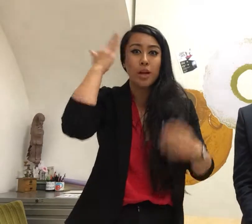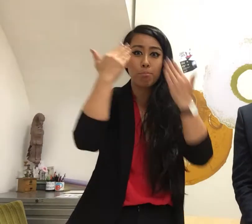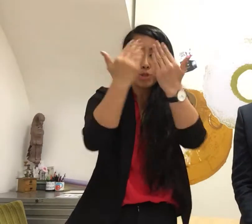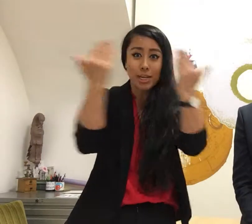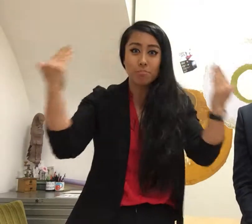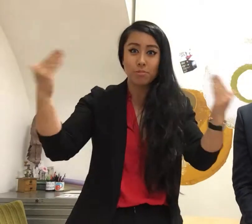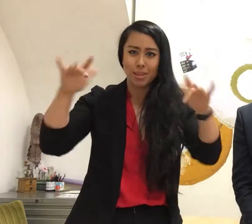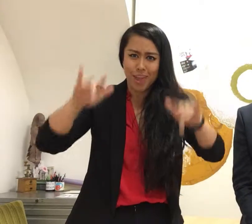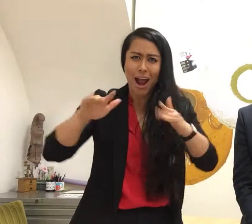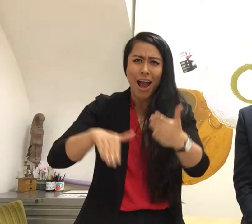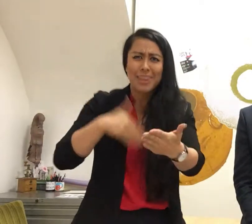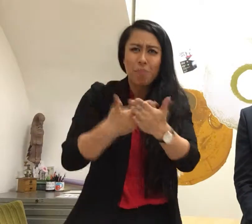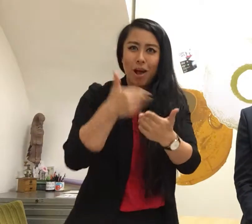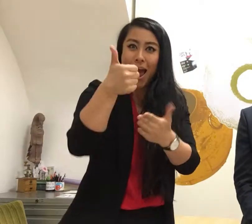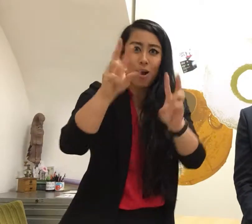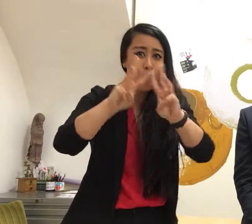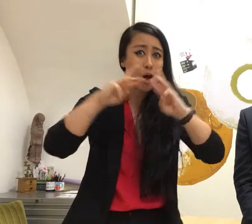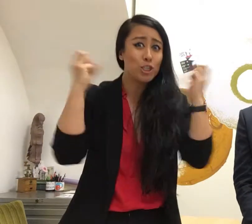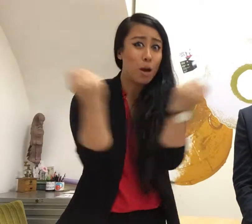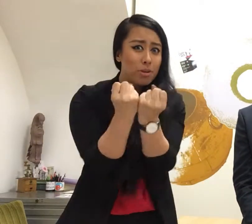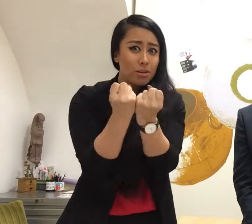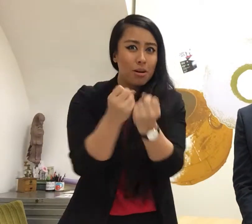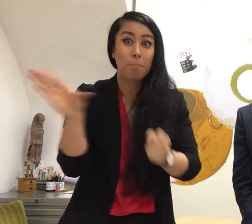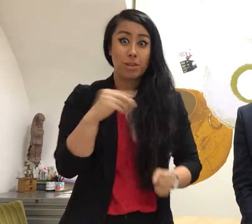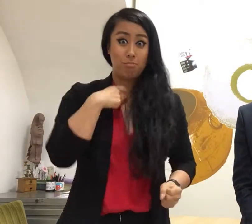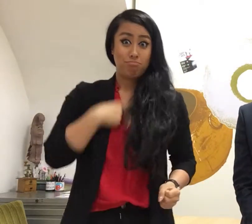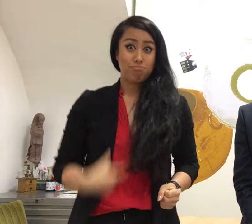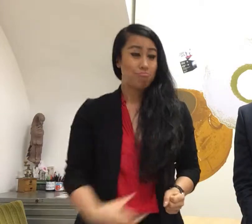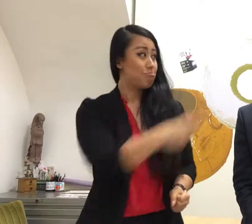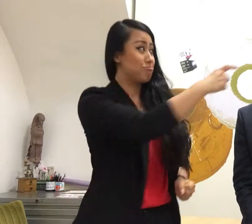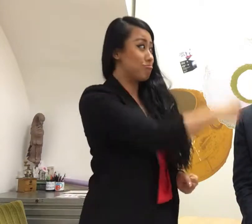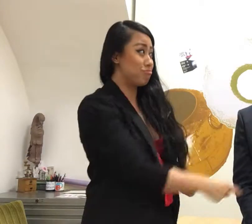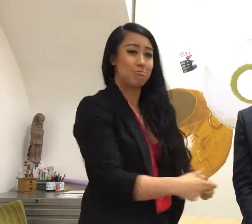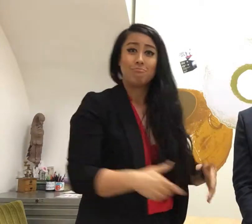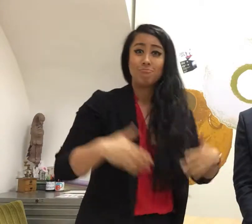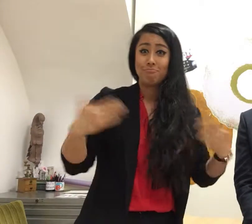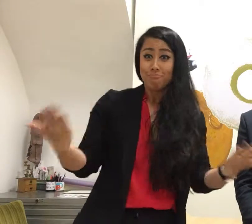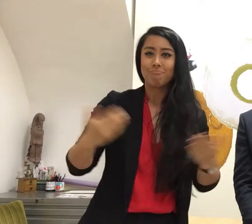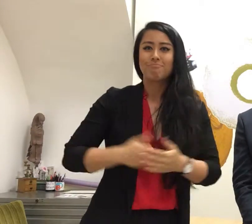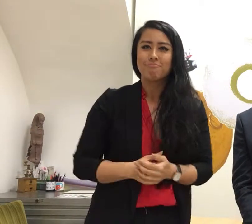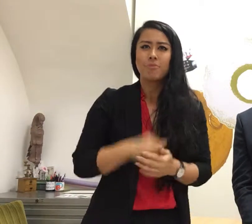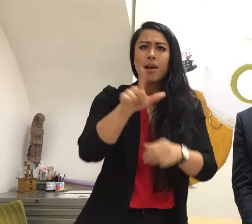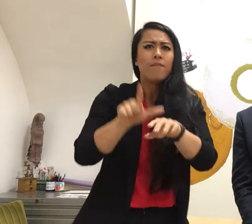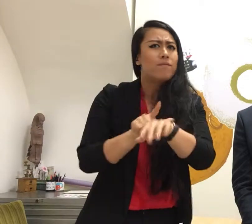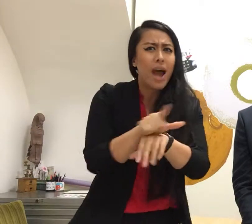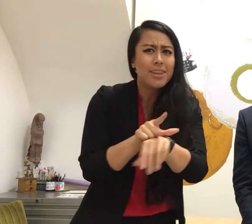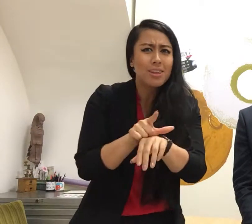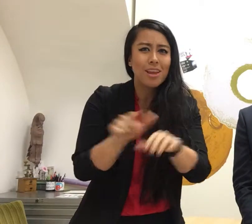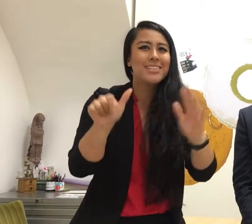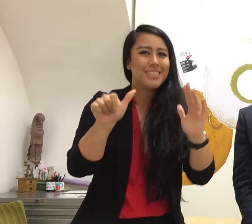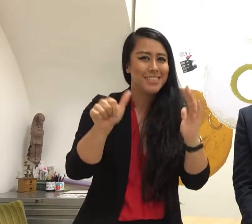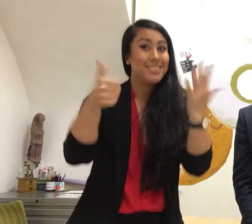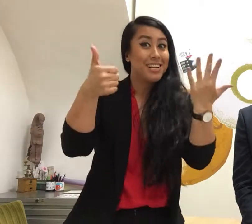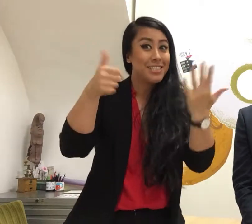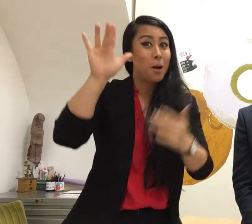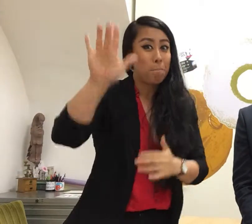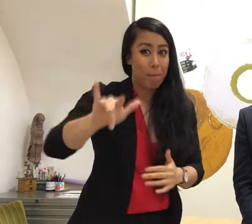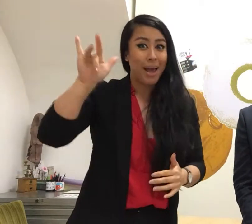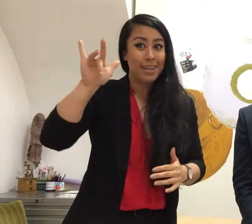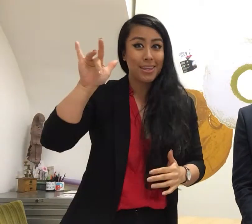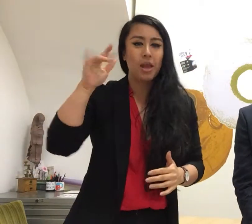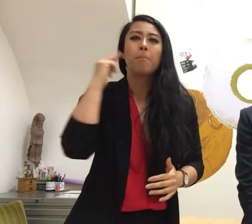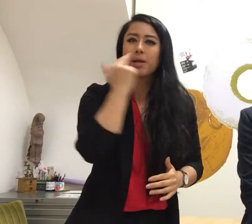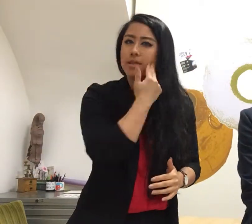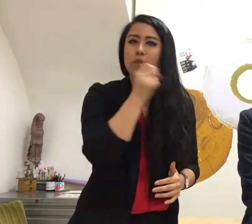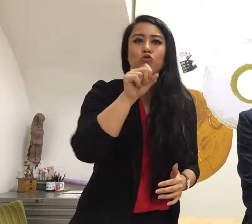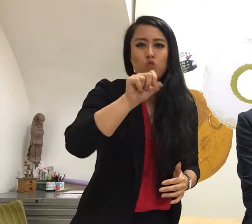Und wir sind heute da im Volkskundemuseum und wir bereiten gerade den Workshop vor, den wir zwei dann halten werden. Das Ganze